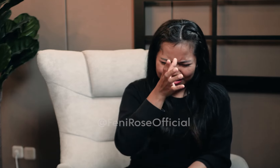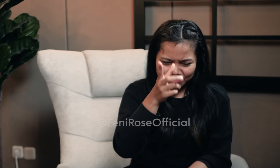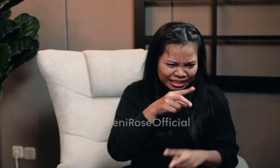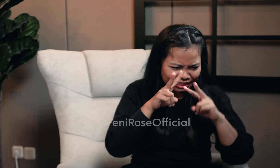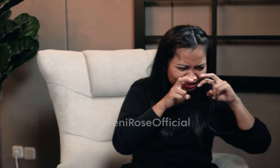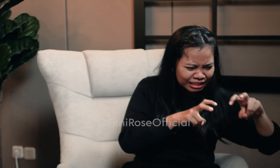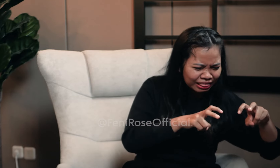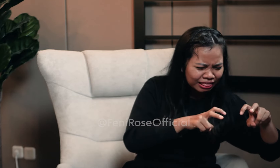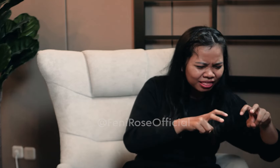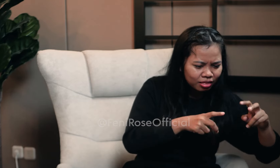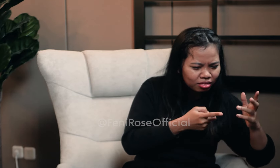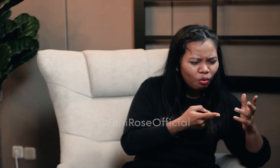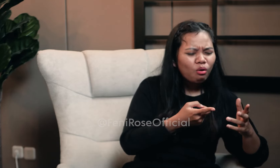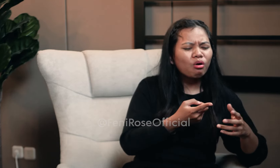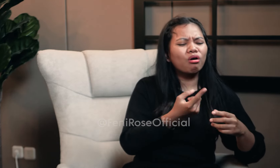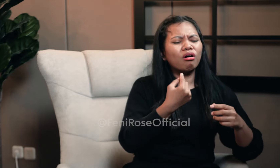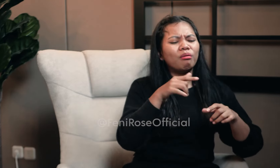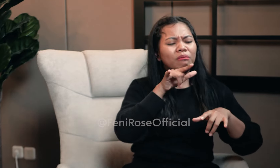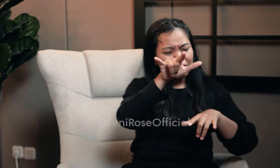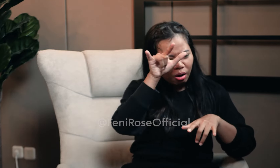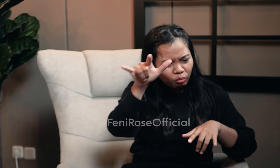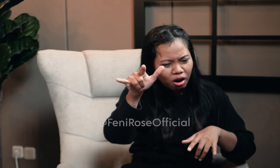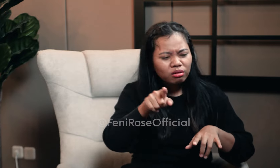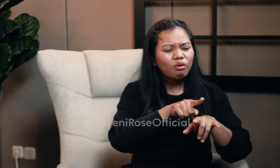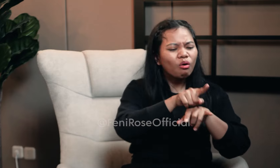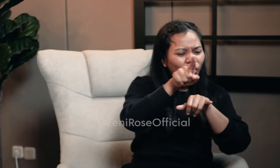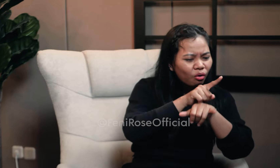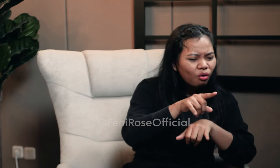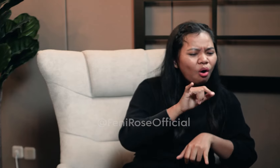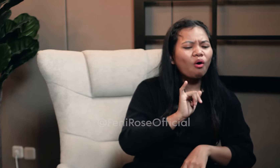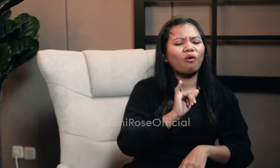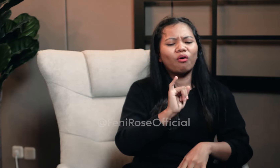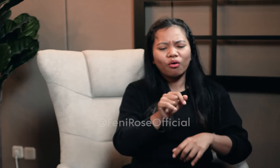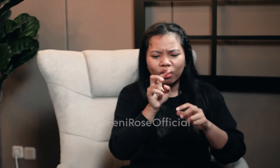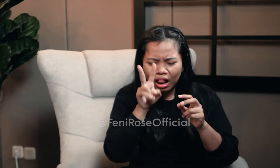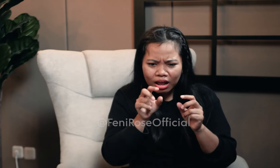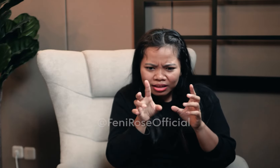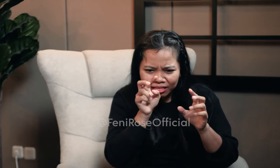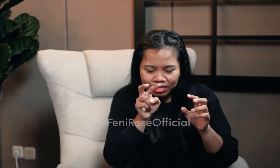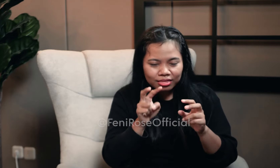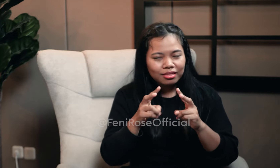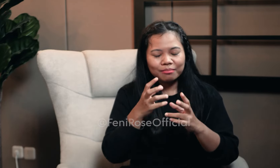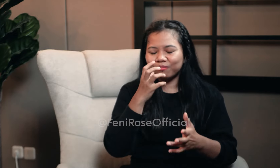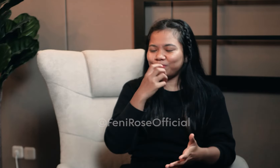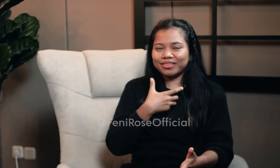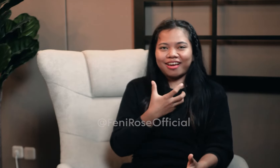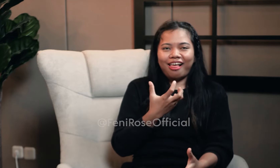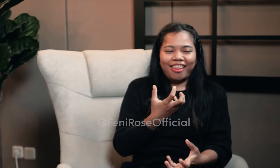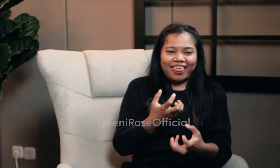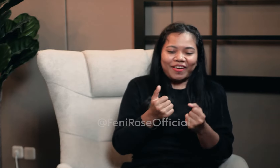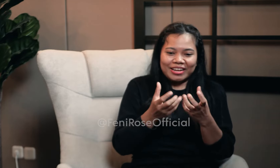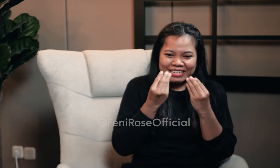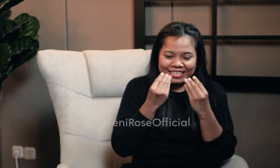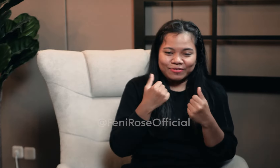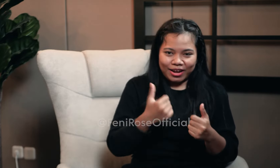paham itu ya Mbak itu apa Siti tuh riset sebelumnya ohalah pesawat Oh barang-barang seperti itu situ tuh kayak merasa berat